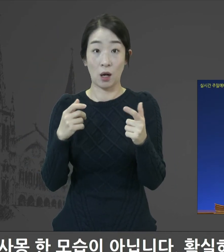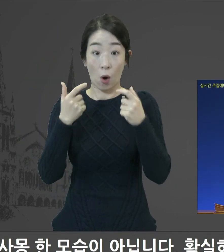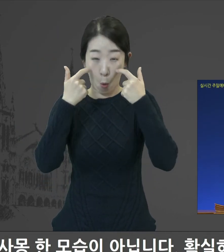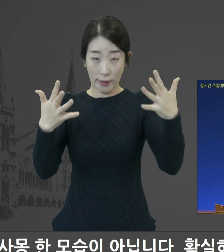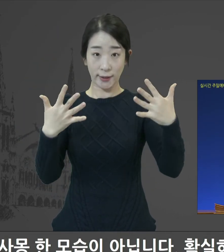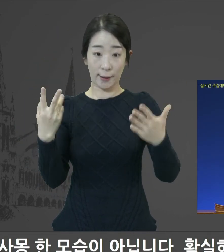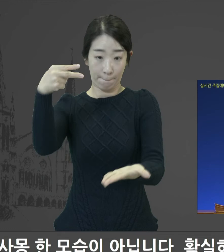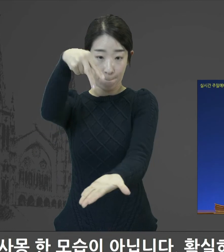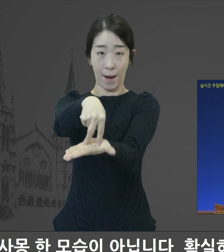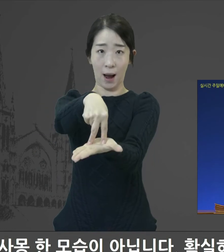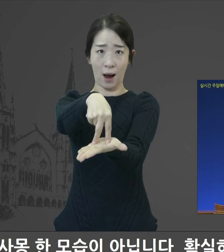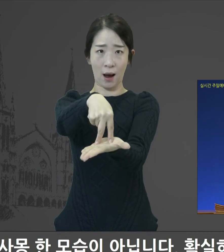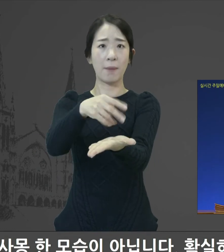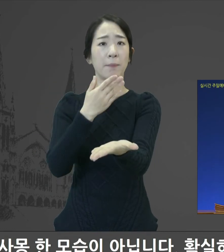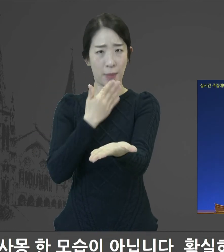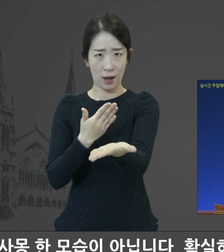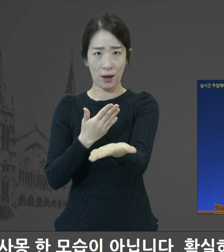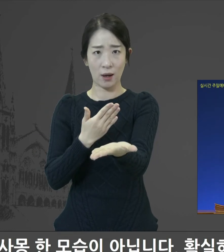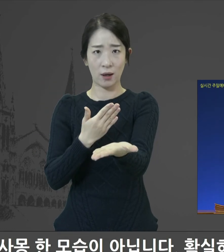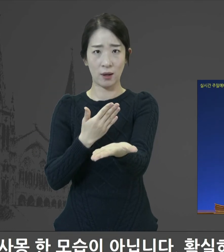확실하게 서 있습니다.